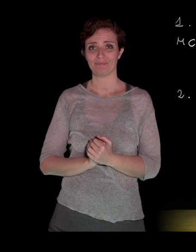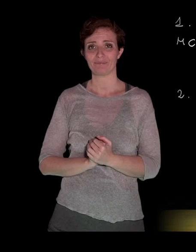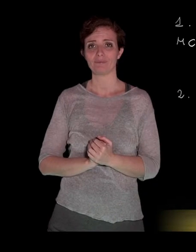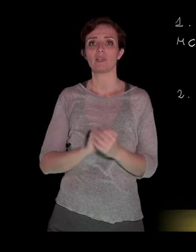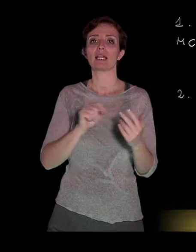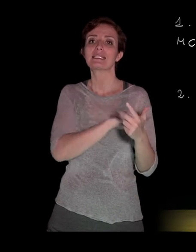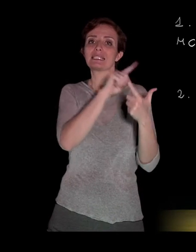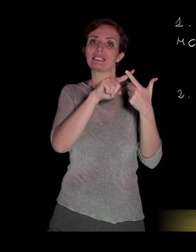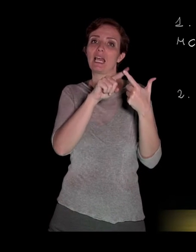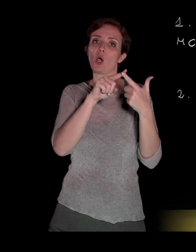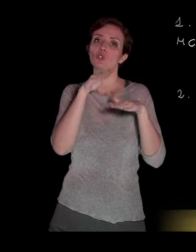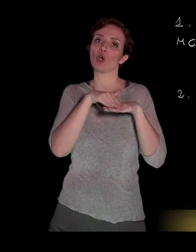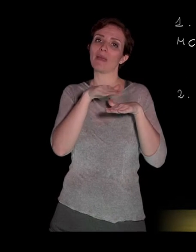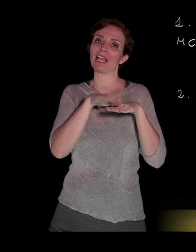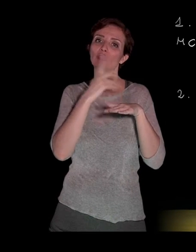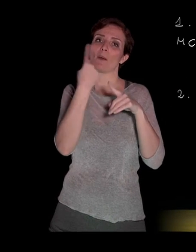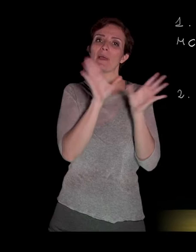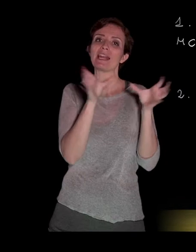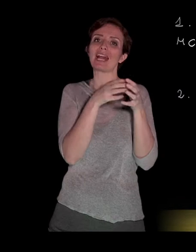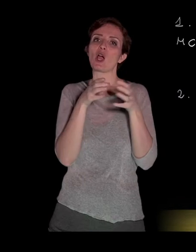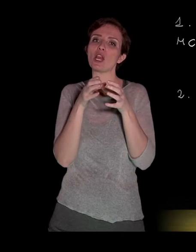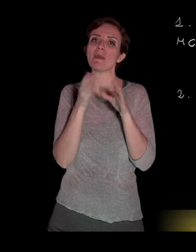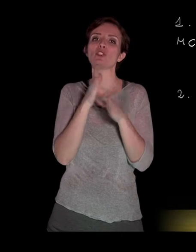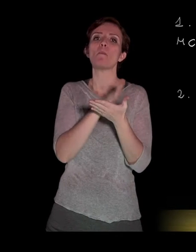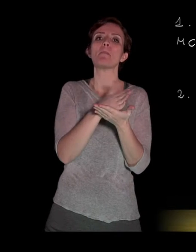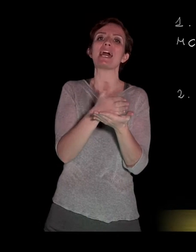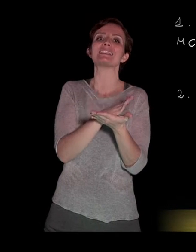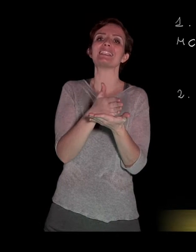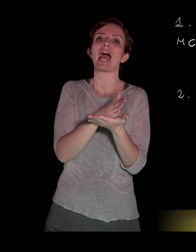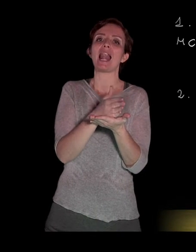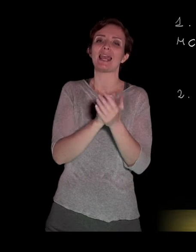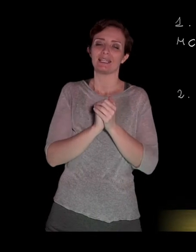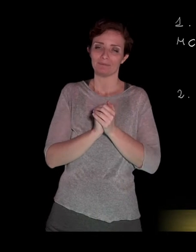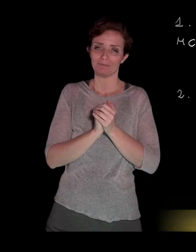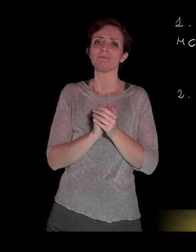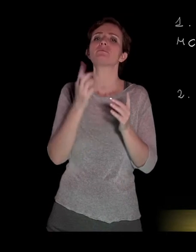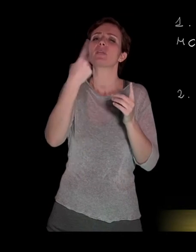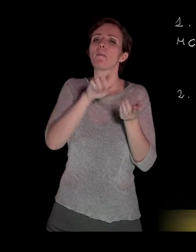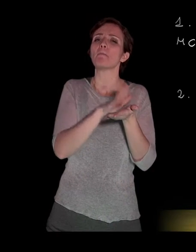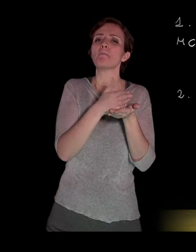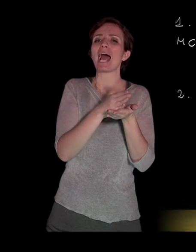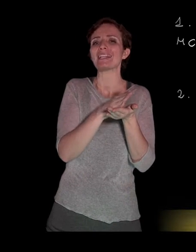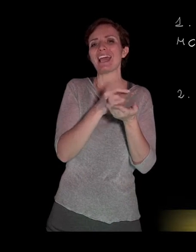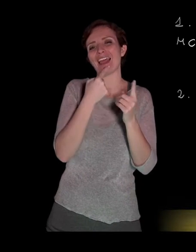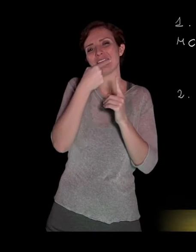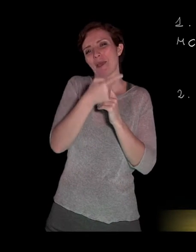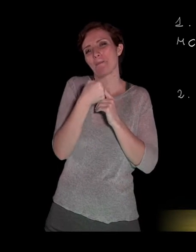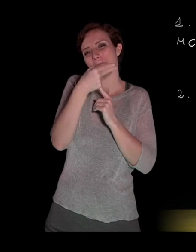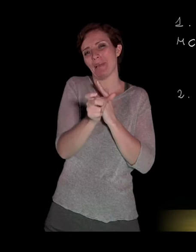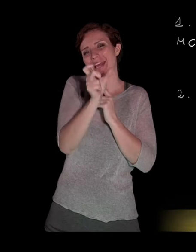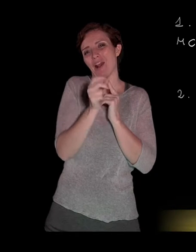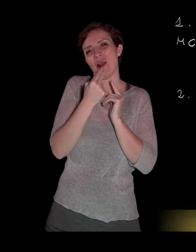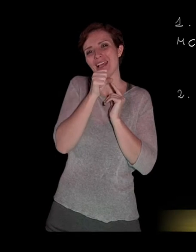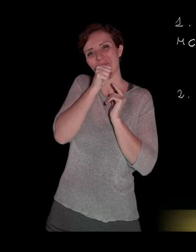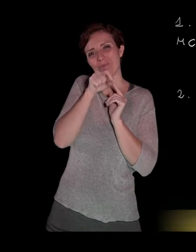secondo metodo è quello che richiama invece il raccoglimento parziale raccoglimento parziale è un raccoglimento lo dice la parola stessa che non